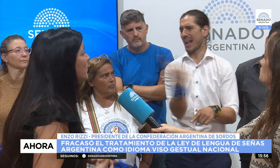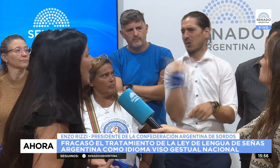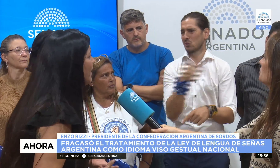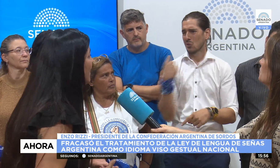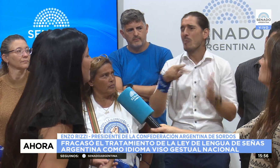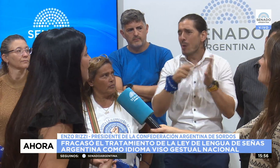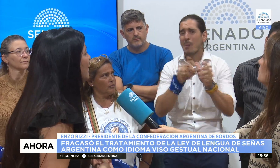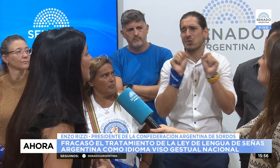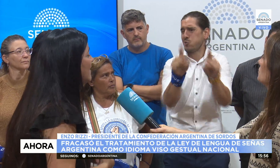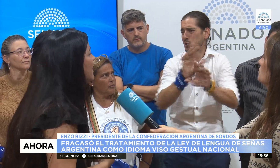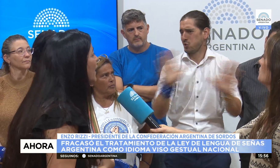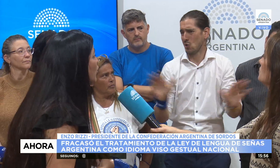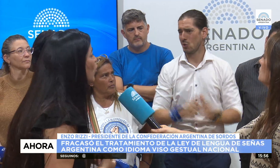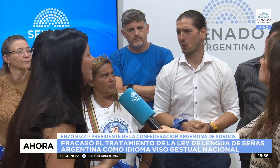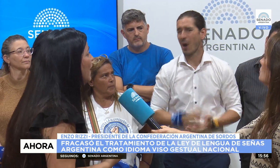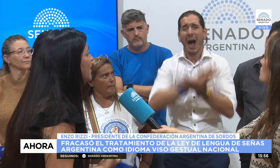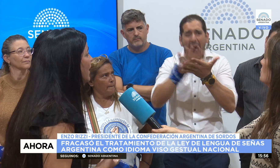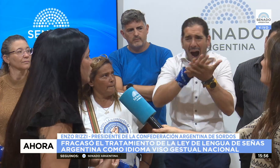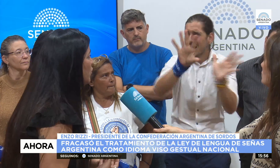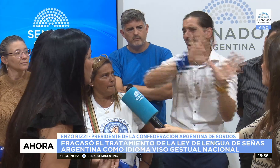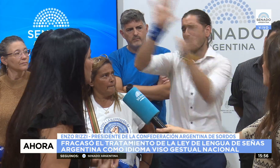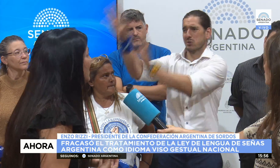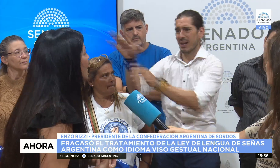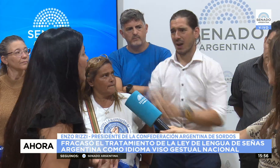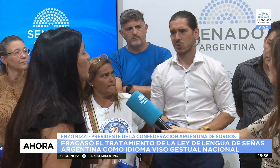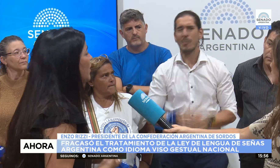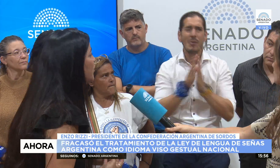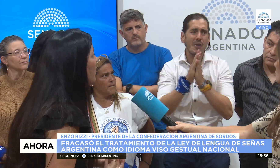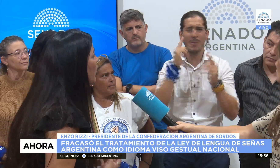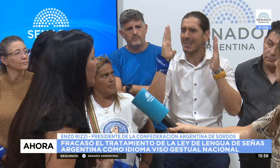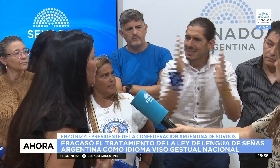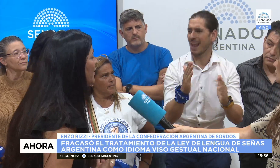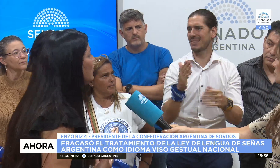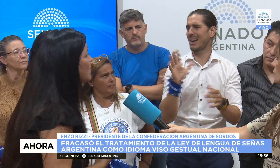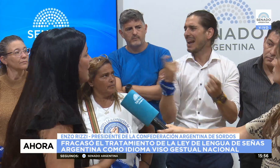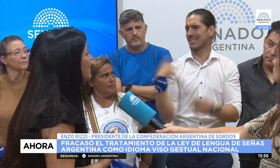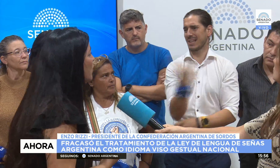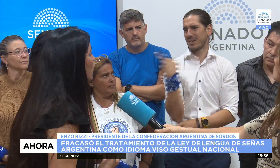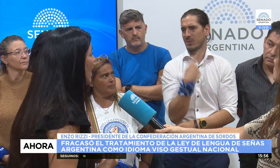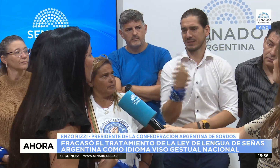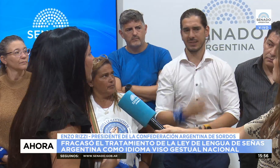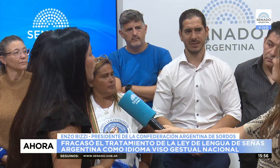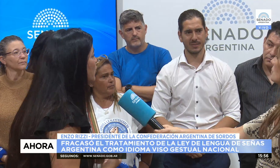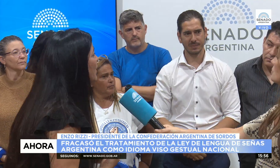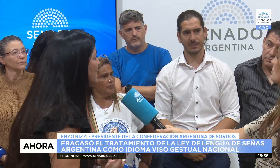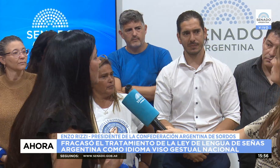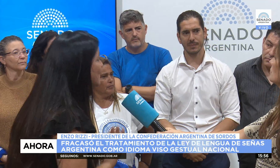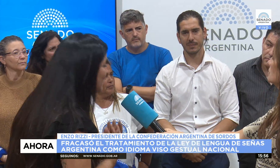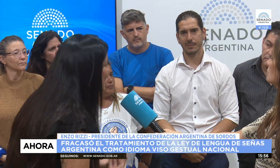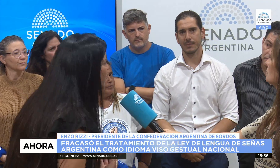terminar de dañarnos colateralmente a nosotros, ¿sí? Que los problemas políticos se arreglen desde otro lado, pero nosotros necesitamos